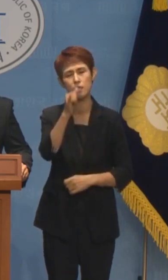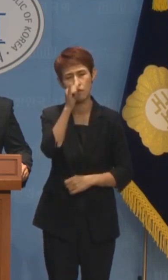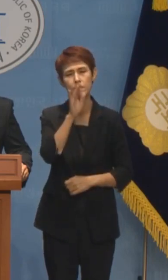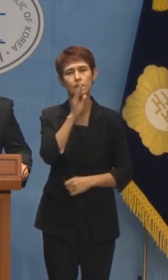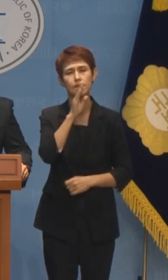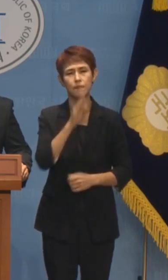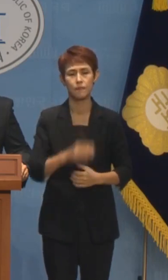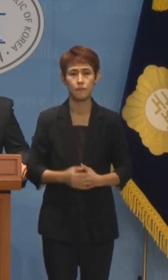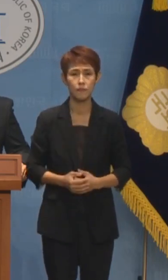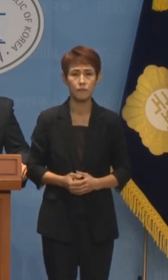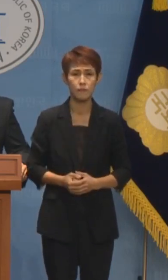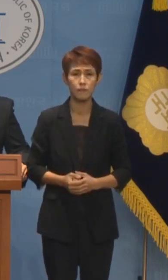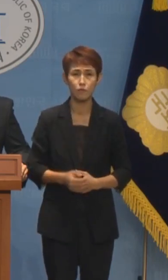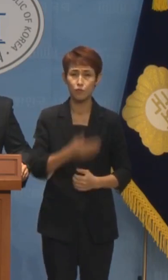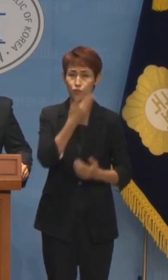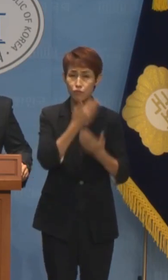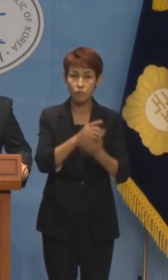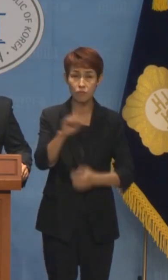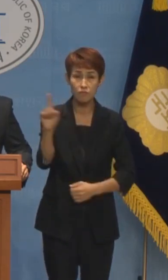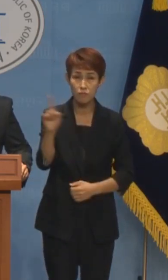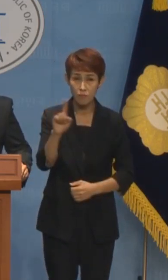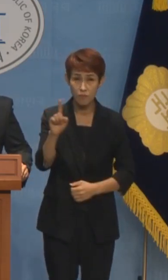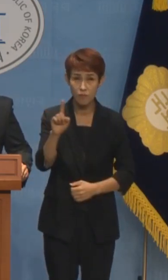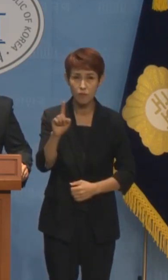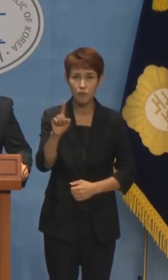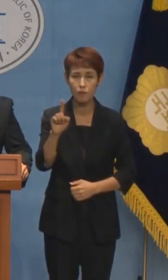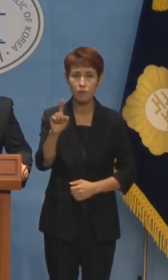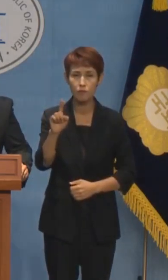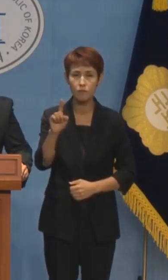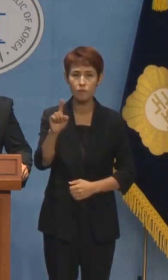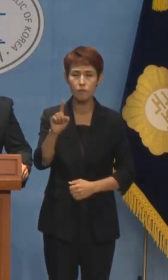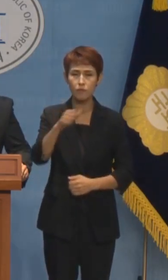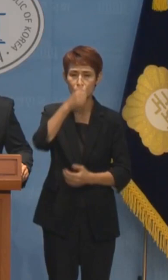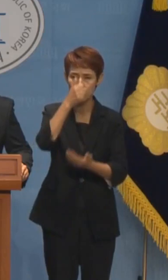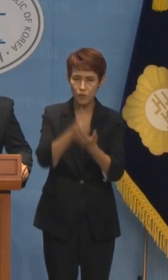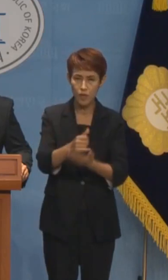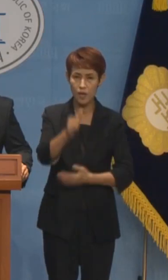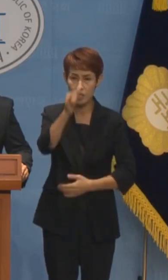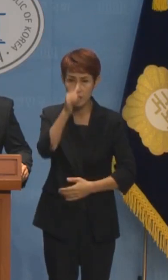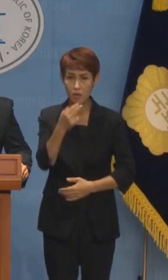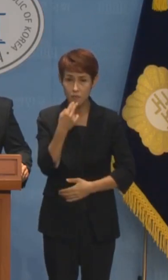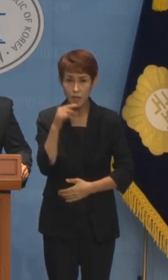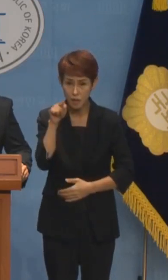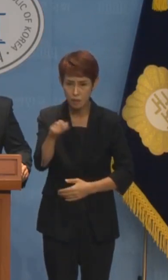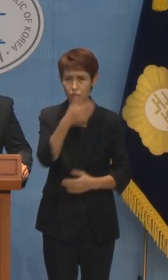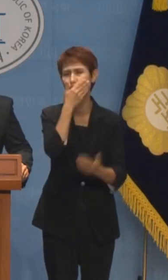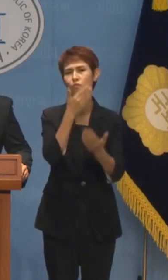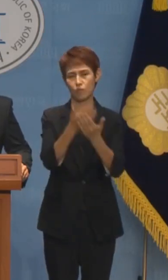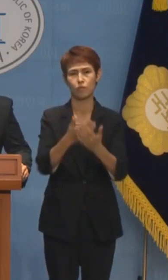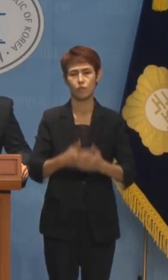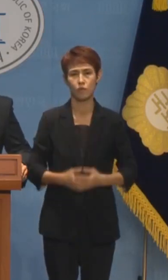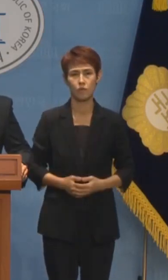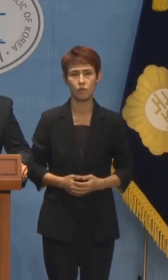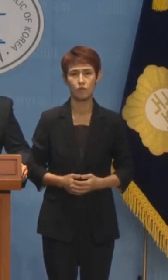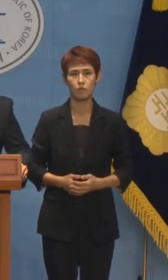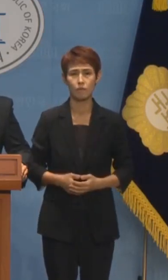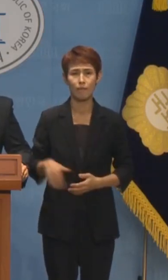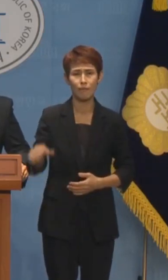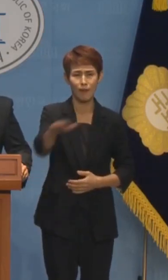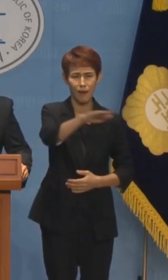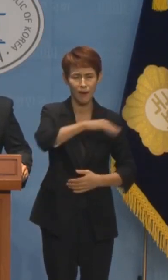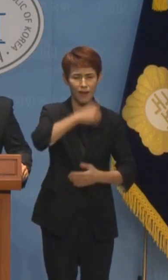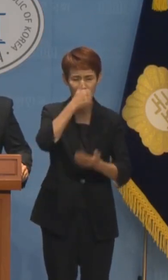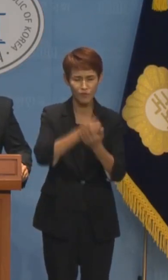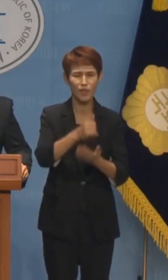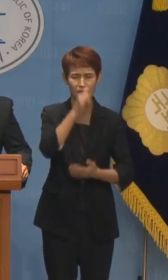없습니다 중요한 것은 수사 의도가 아닌 범죄 유무입니다 털어서 먼지 안 나는